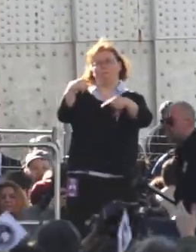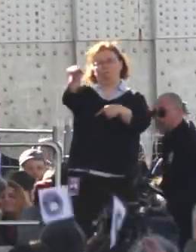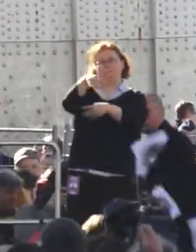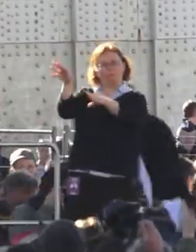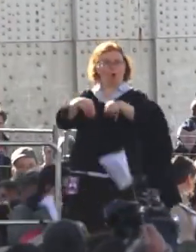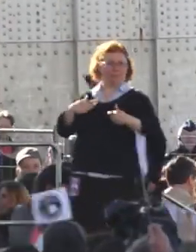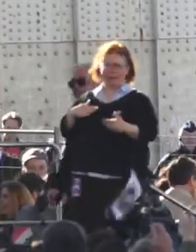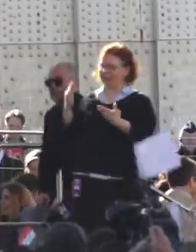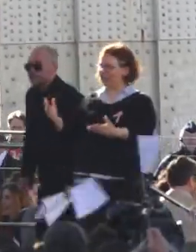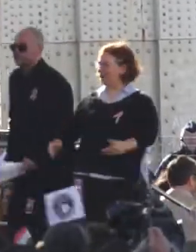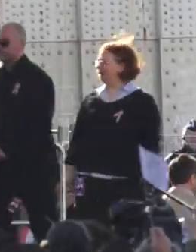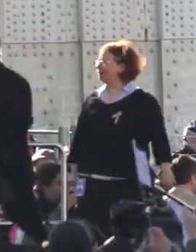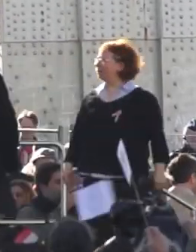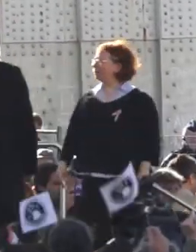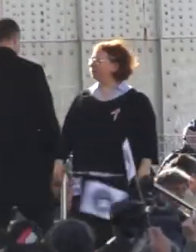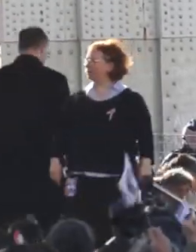szeretettel!